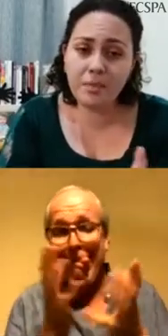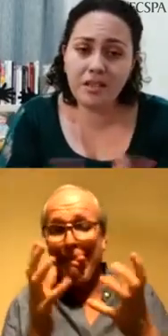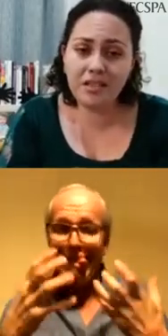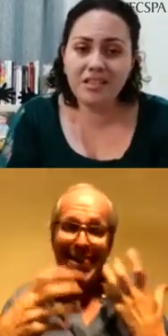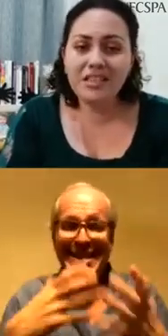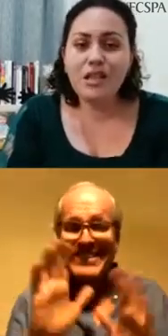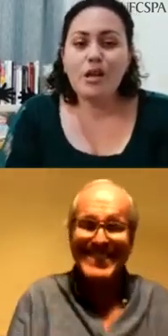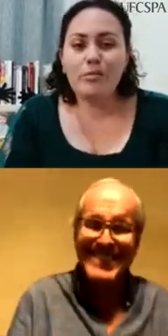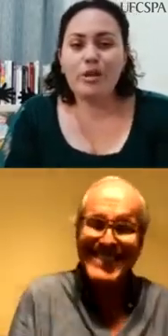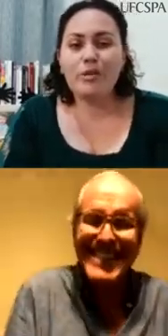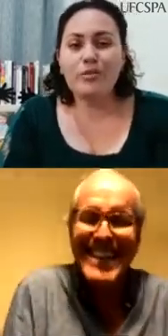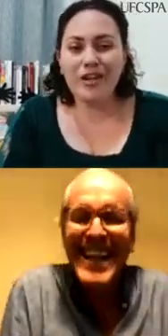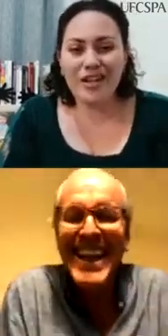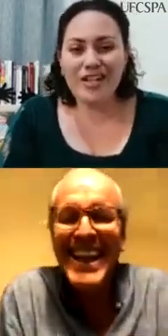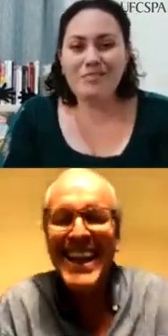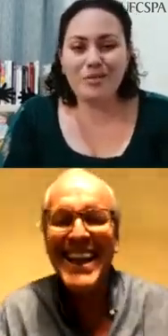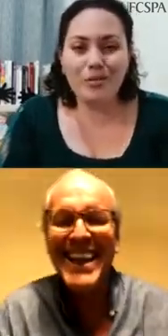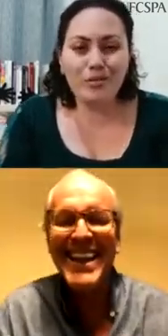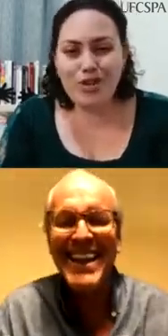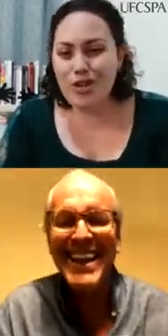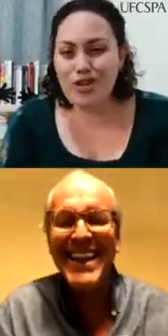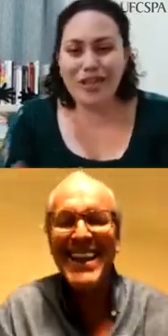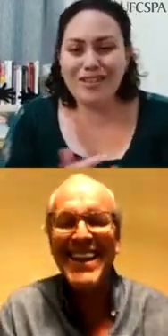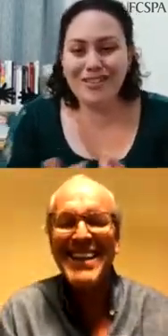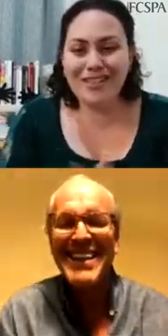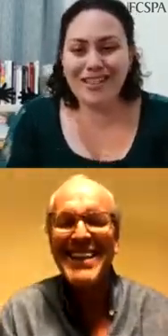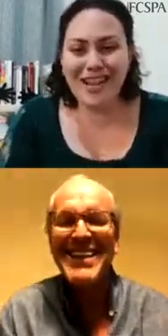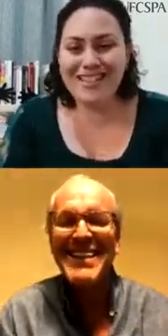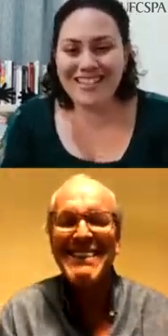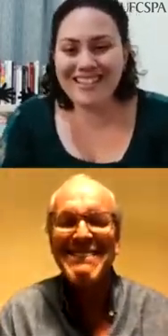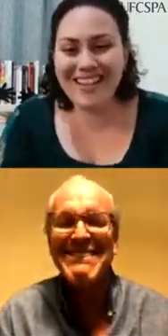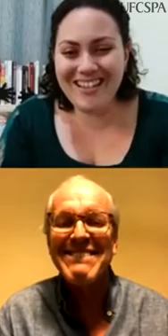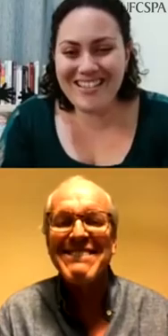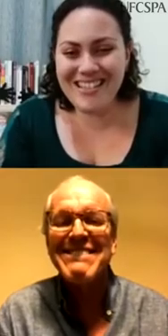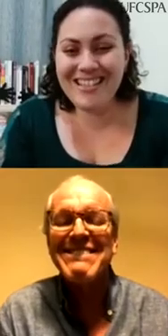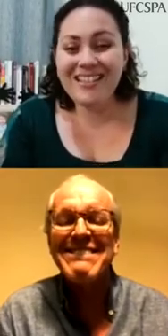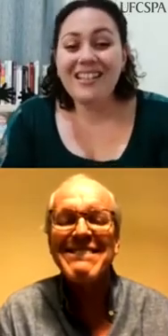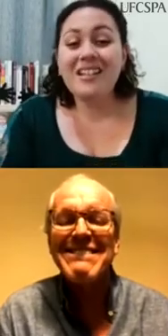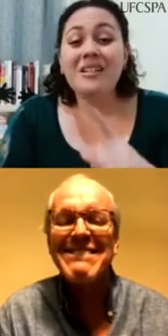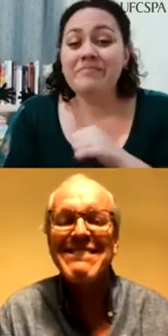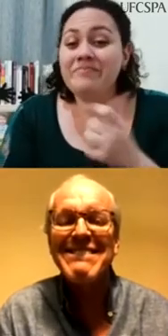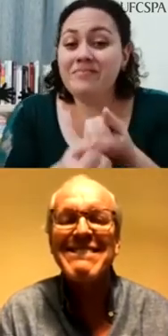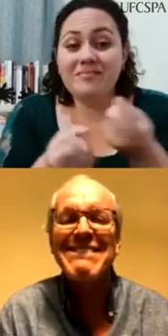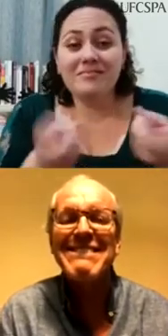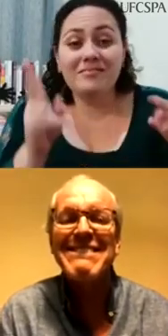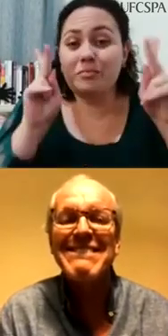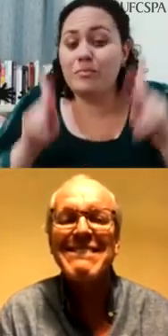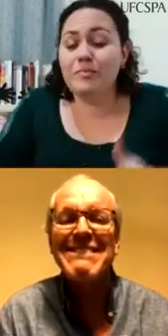feliz pela conversa, pelo convite. A gente vai tentando criar estratégias.